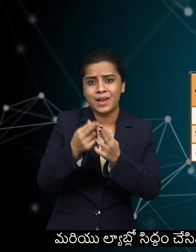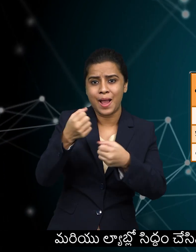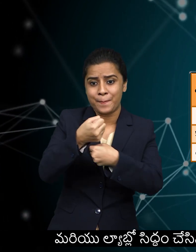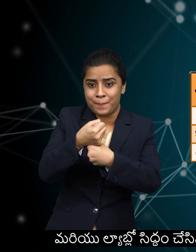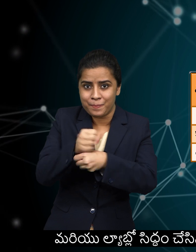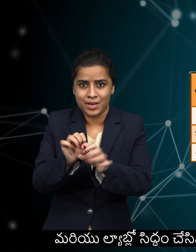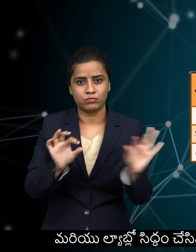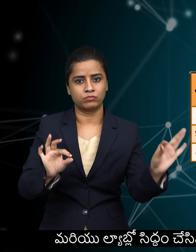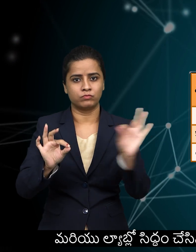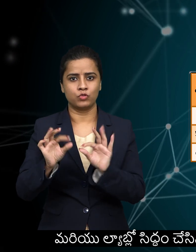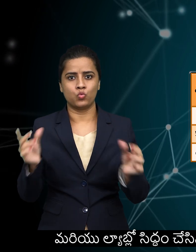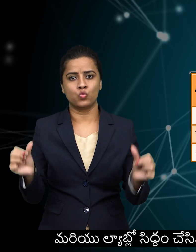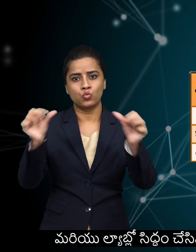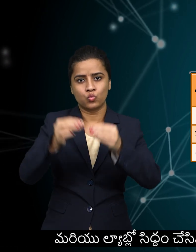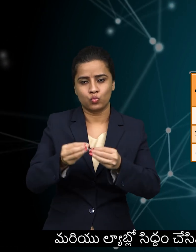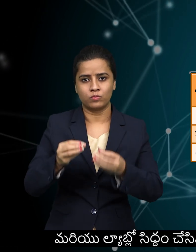తీసుకున్నాడు.